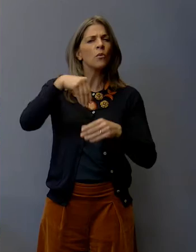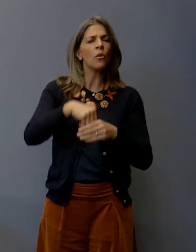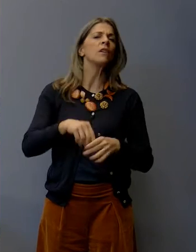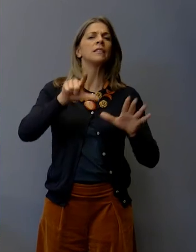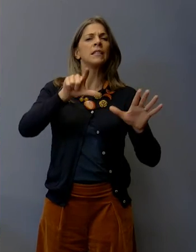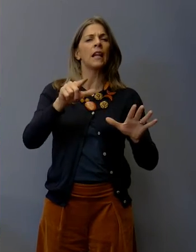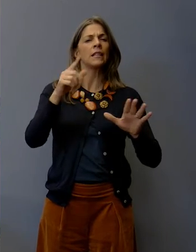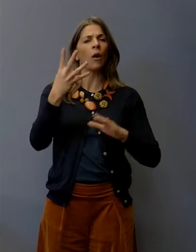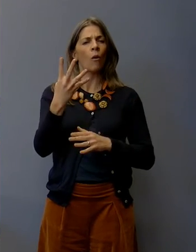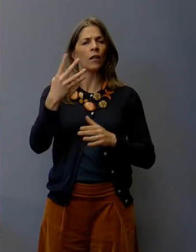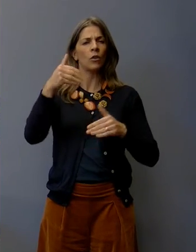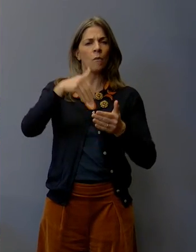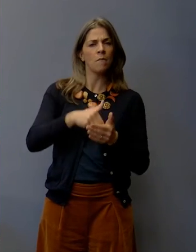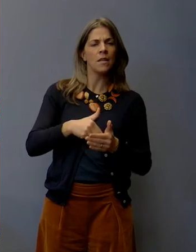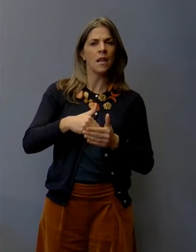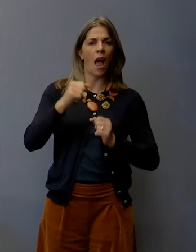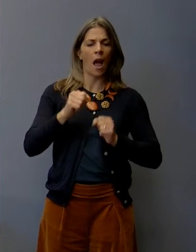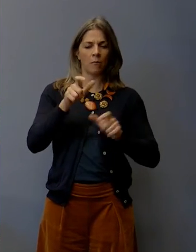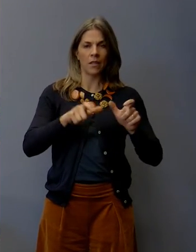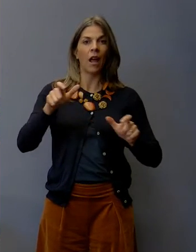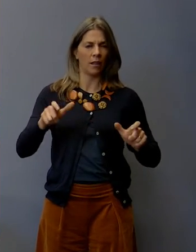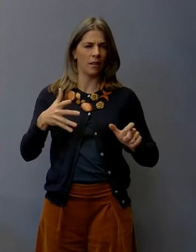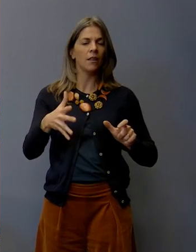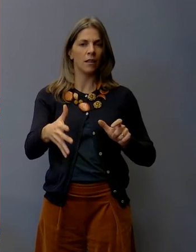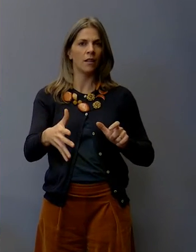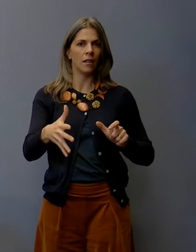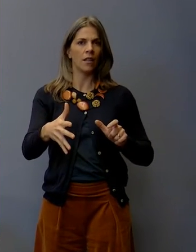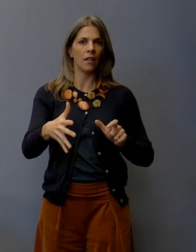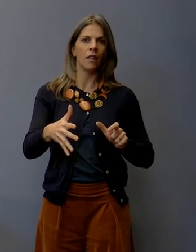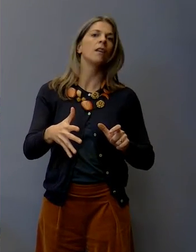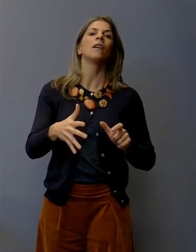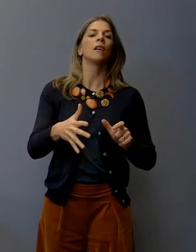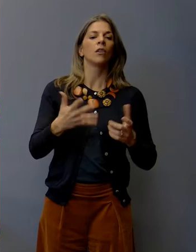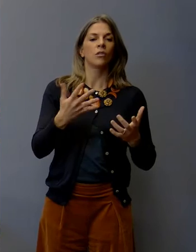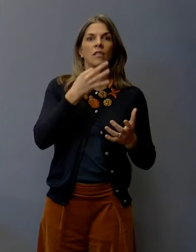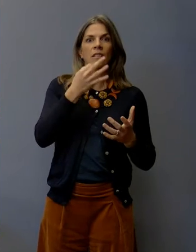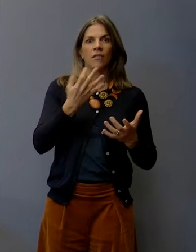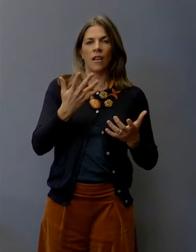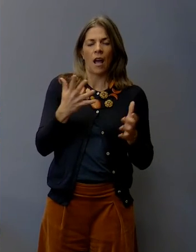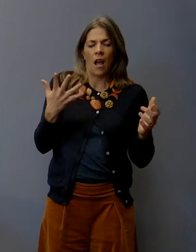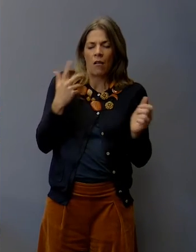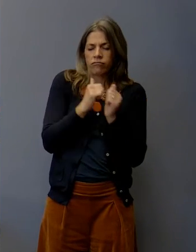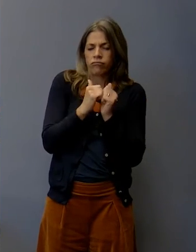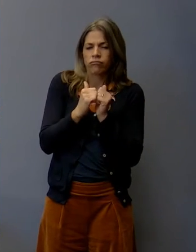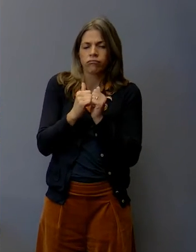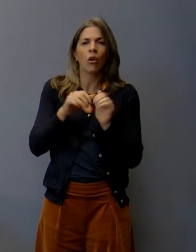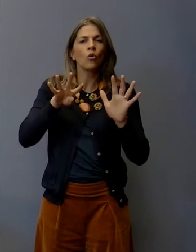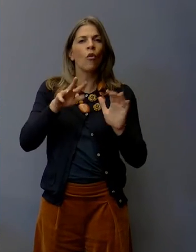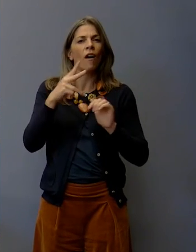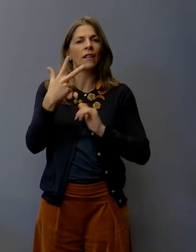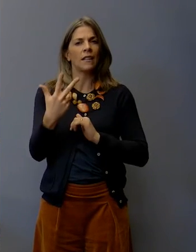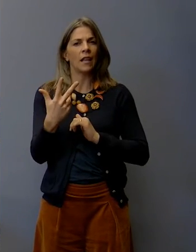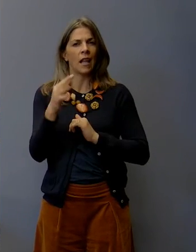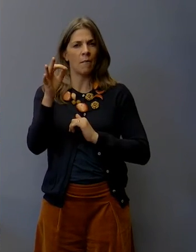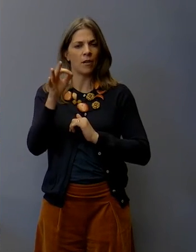74 mila abitanti con una densità di abitanti che 93 per ogni ettaro 0 come dire che il